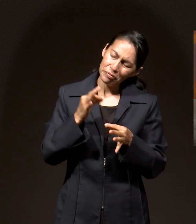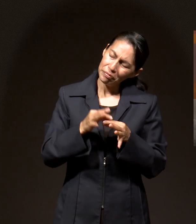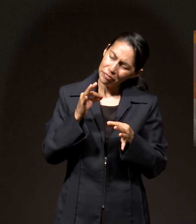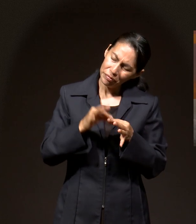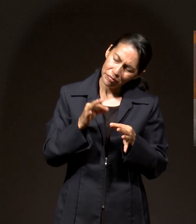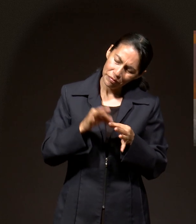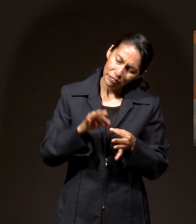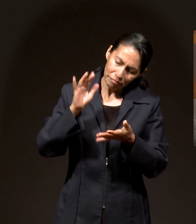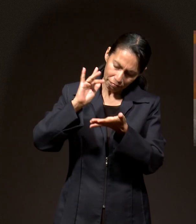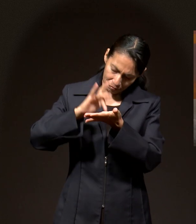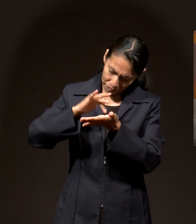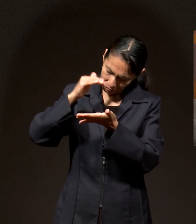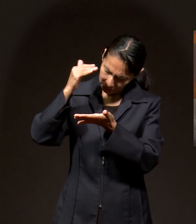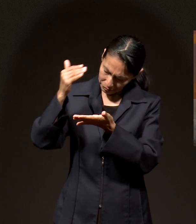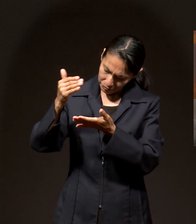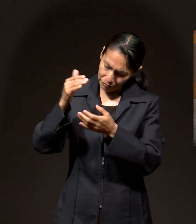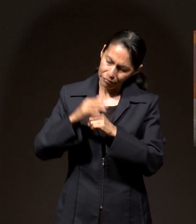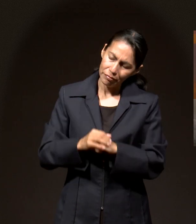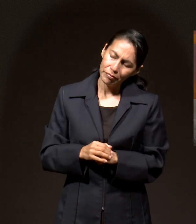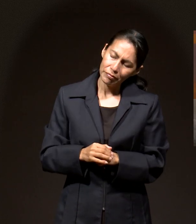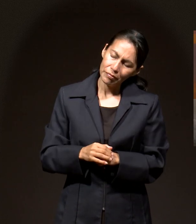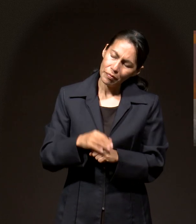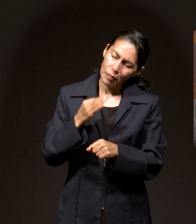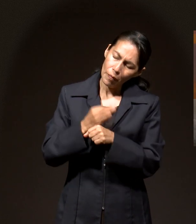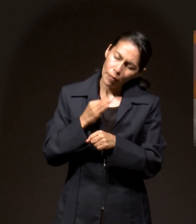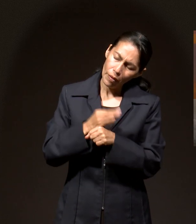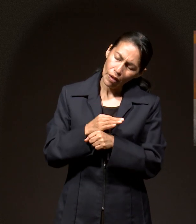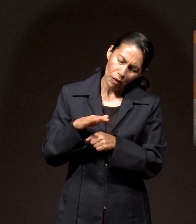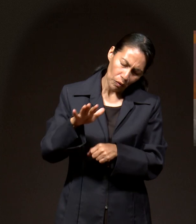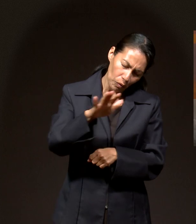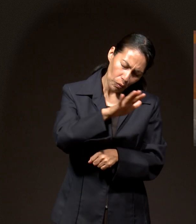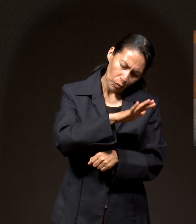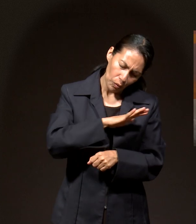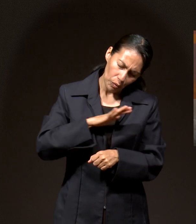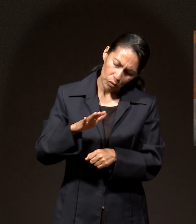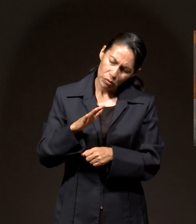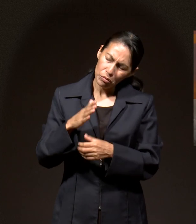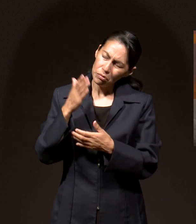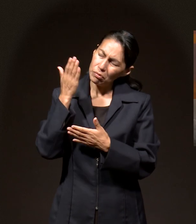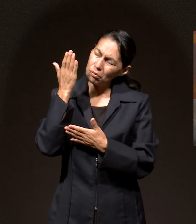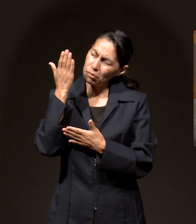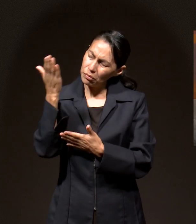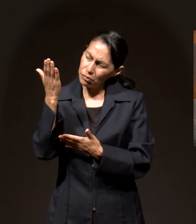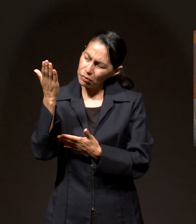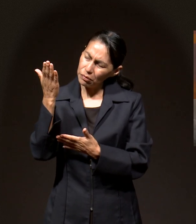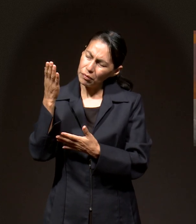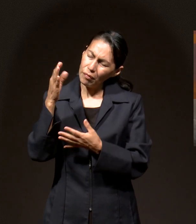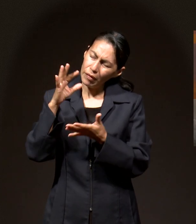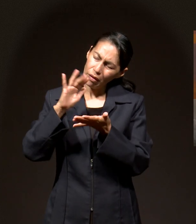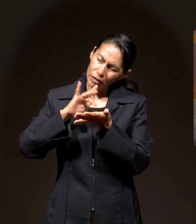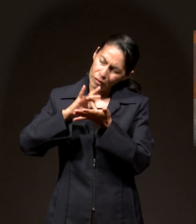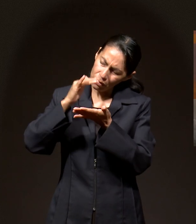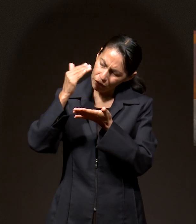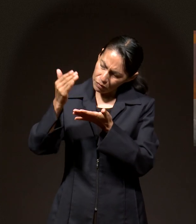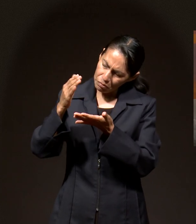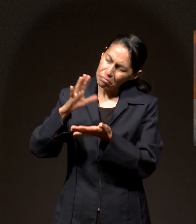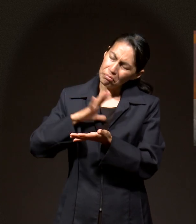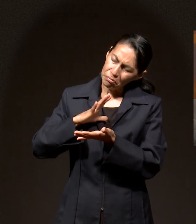Amén. Sin embargo, Señor, también en esta hora que queremos agradecerte, venimos también delante de ti con